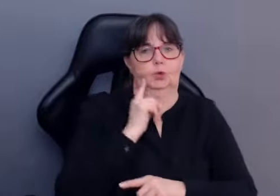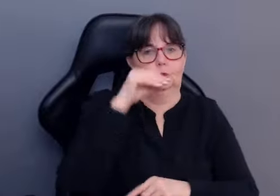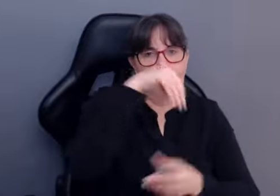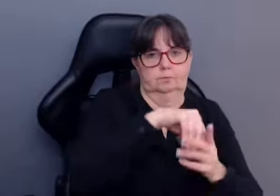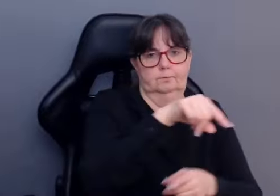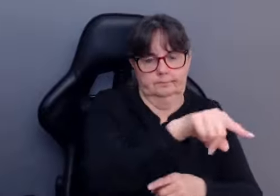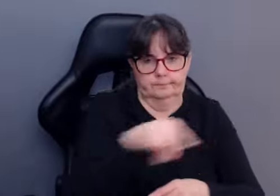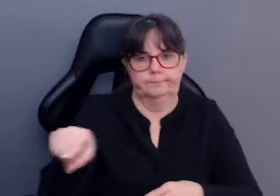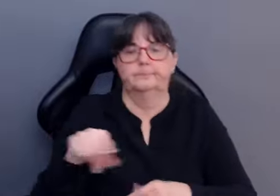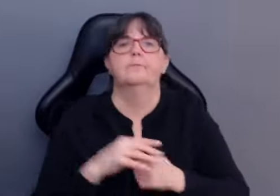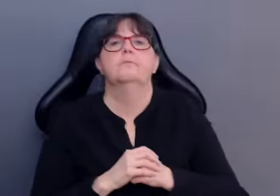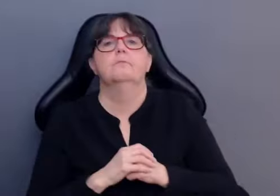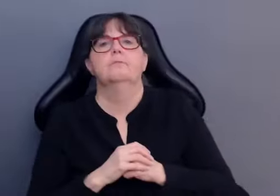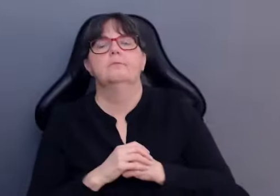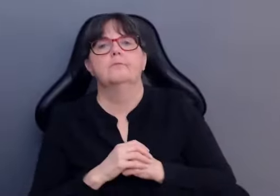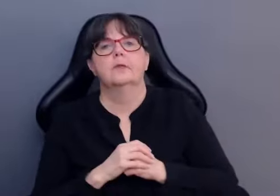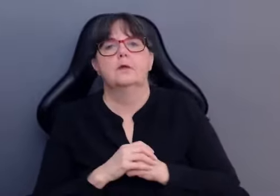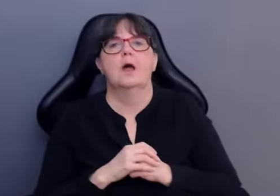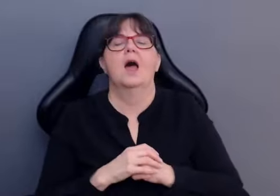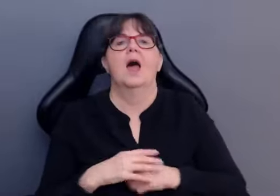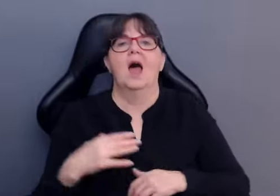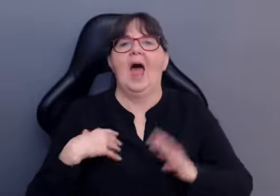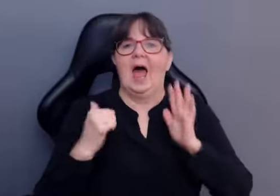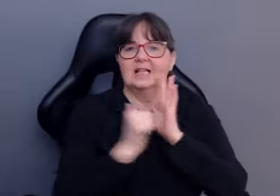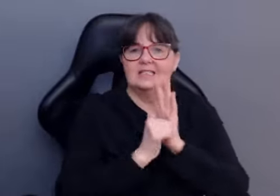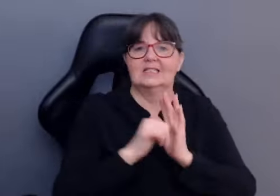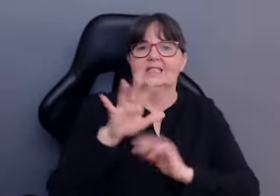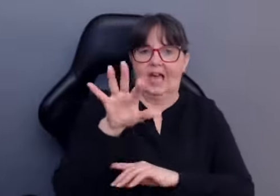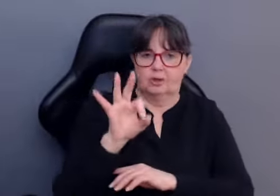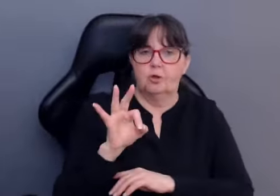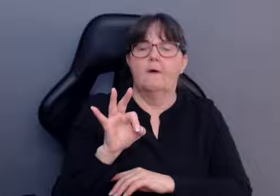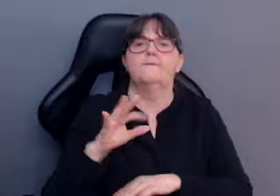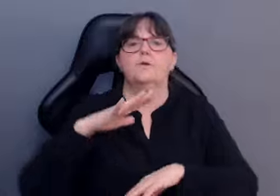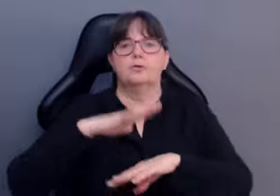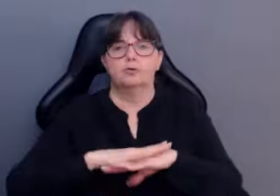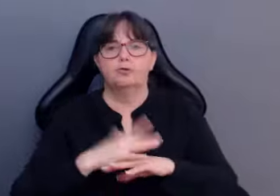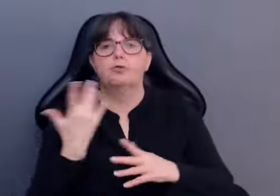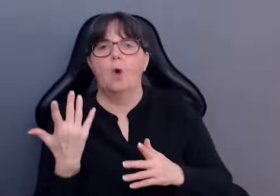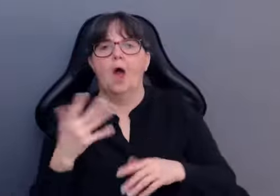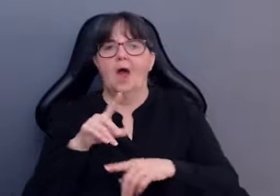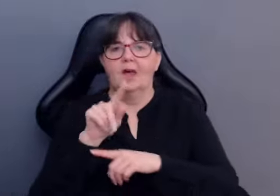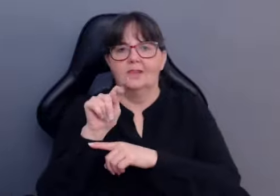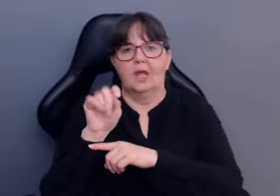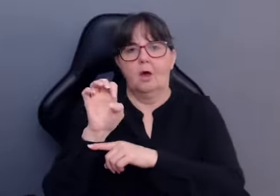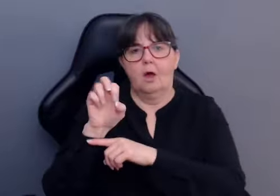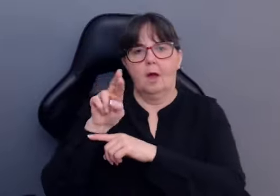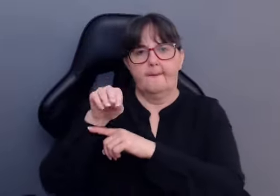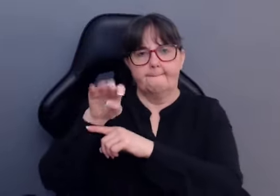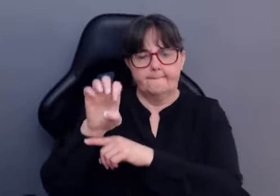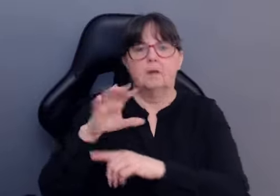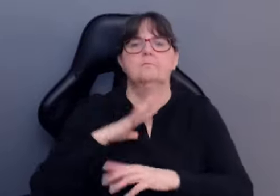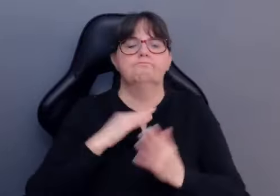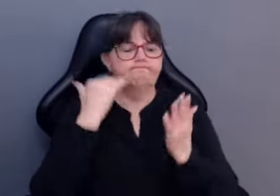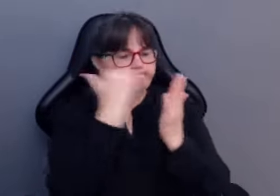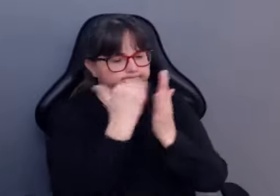Article 49. Terme. Dans les présents règlements et dans tous les autres que la